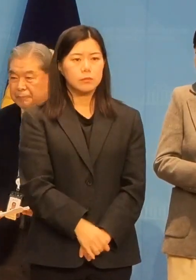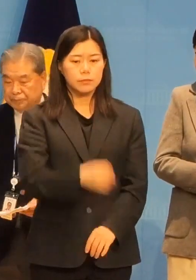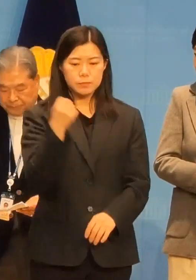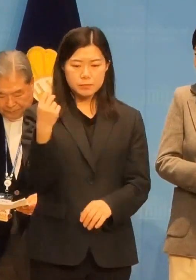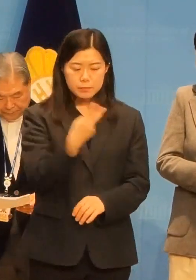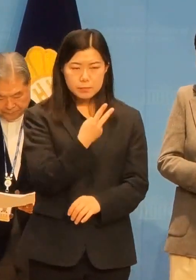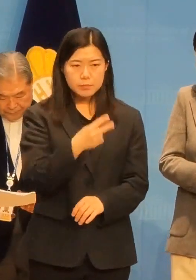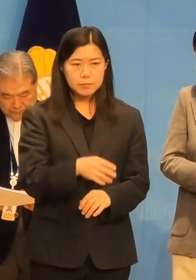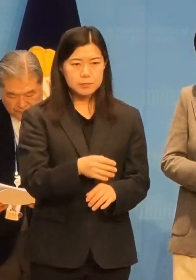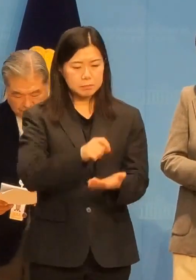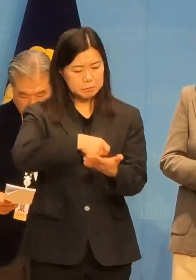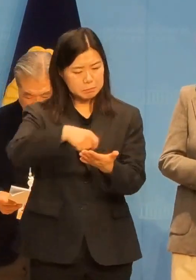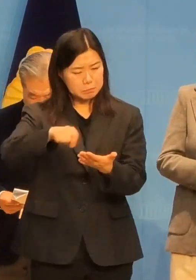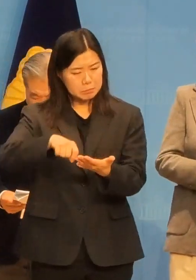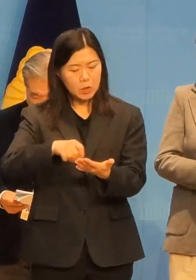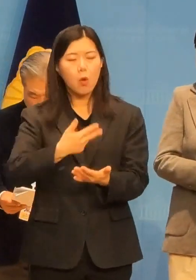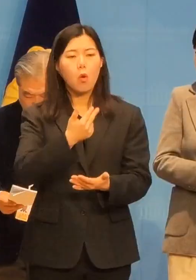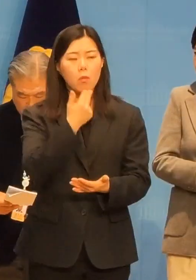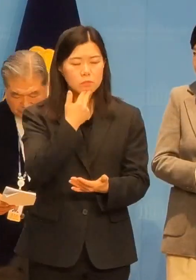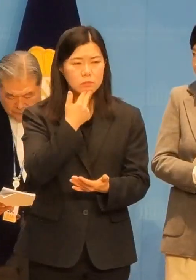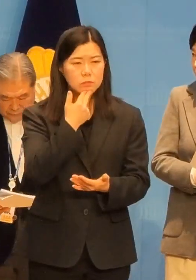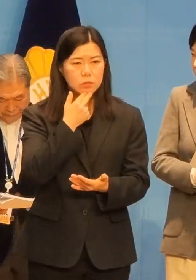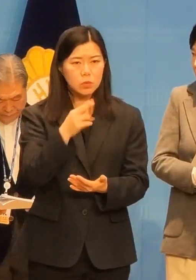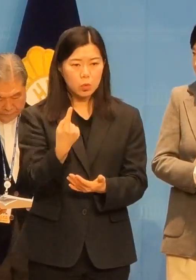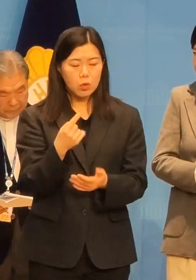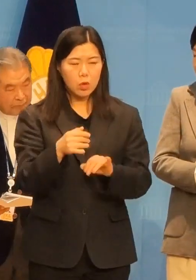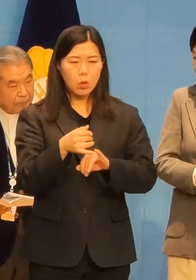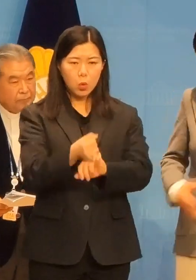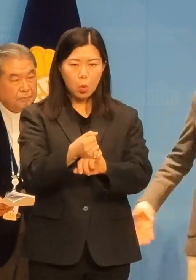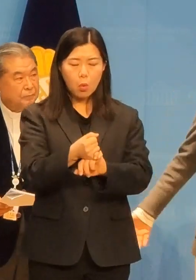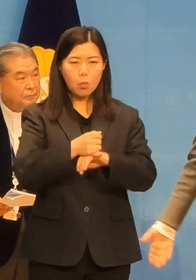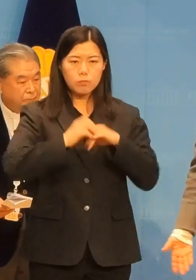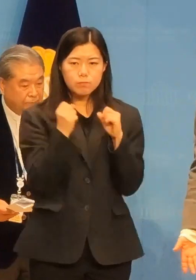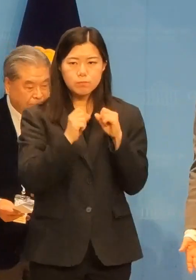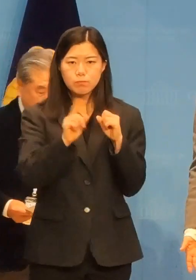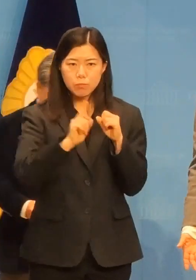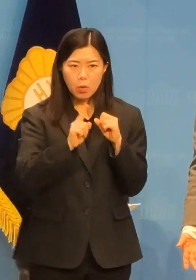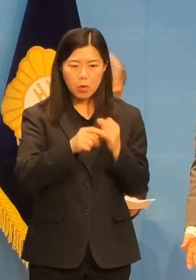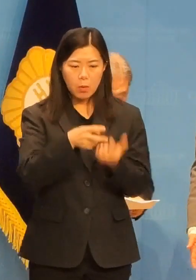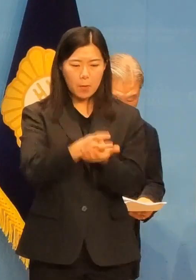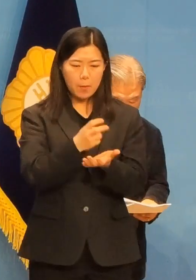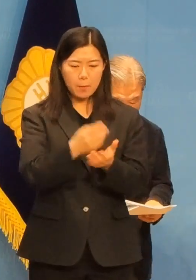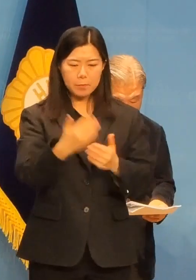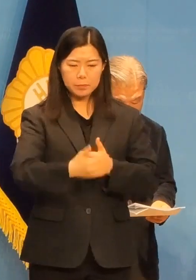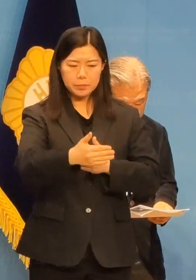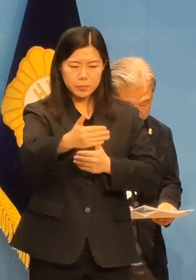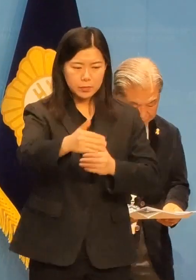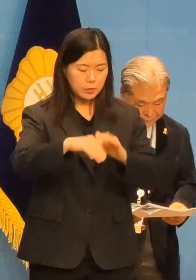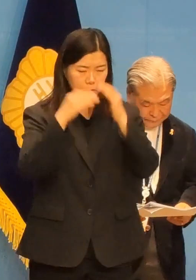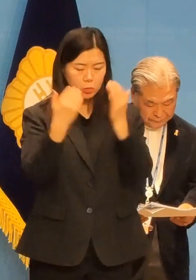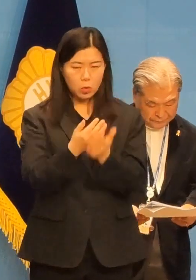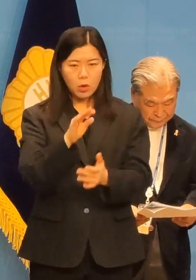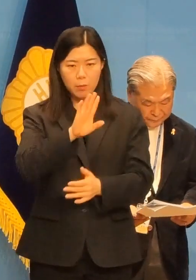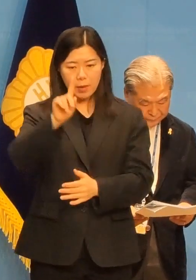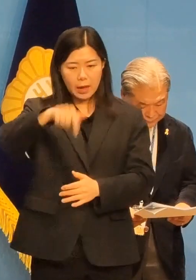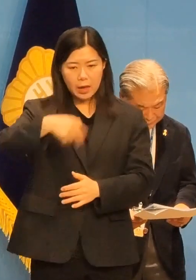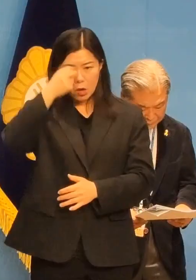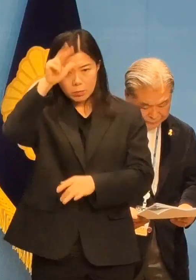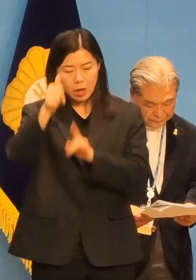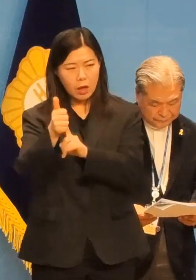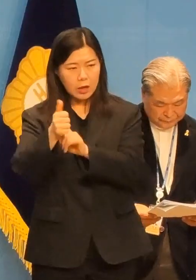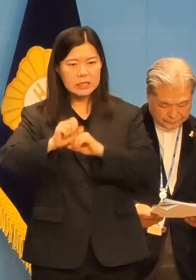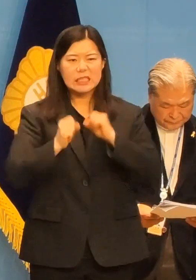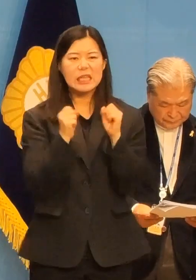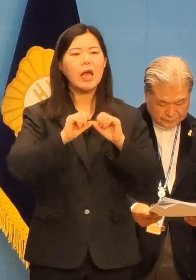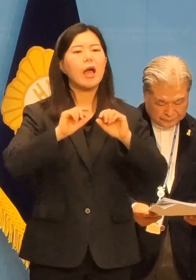게다가 조서를 쓰지 않더라도 반드시 지켜야 할 적법 절차를 박상용 검사가 지키지